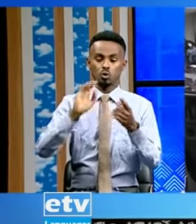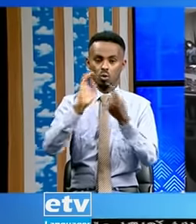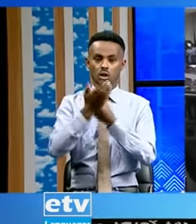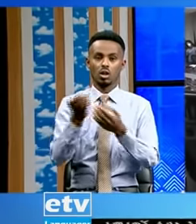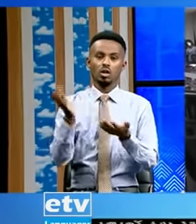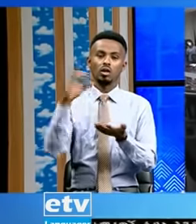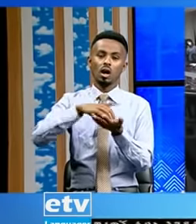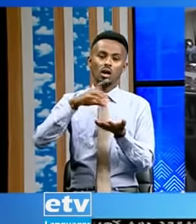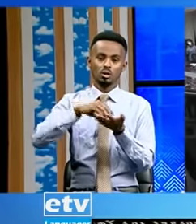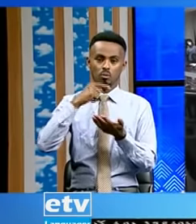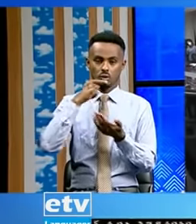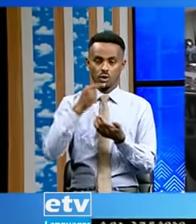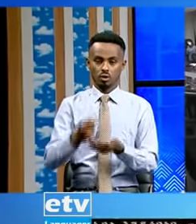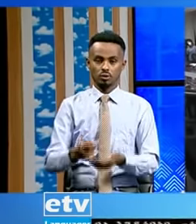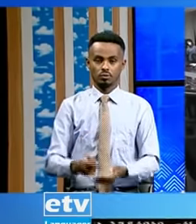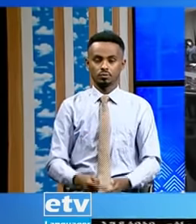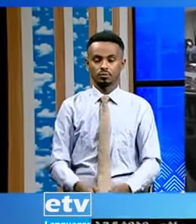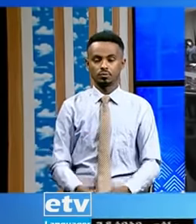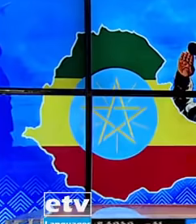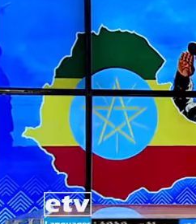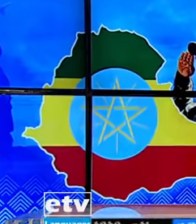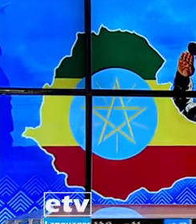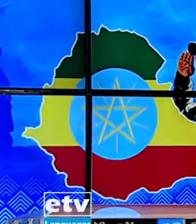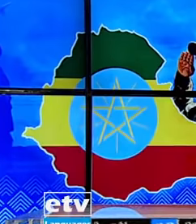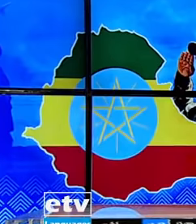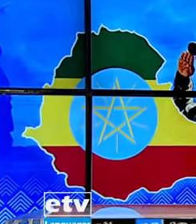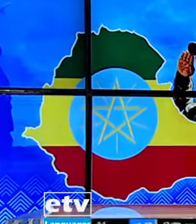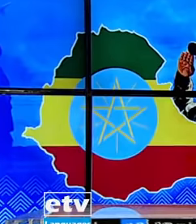ሁኔታ ይካካሳል ተብሏል።